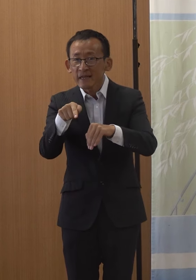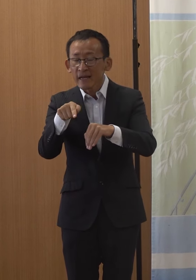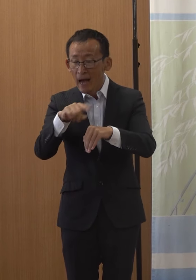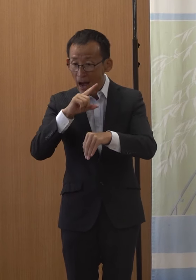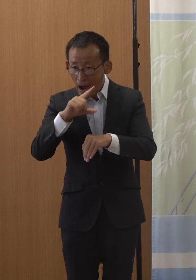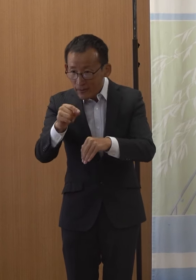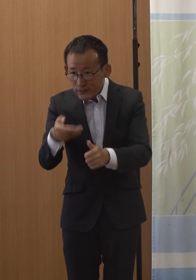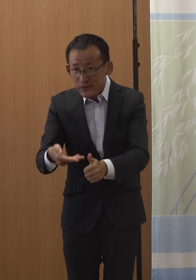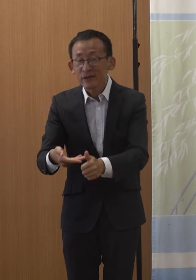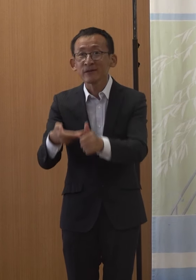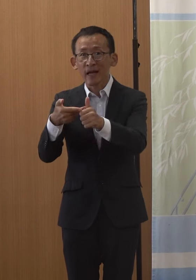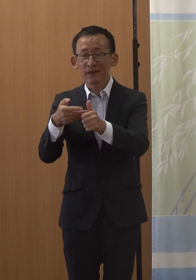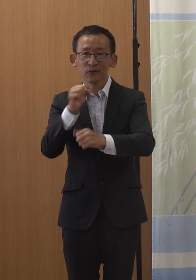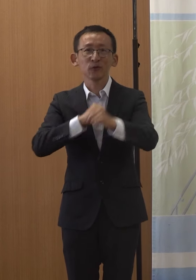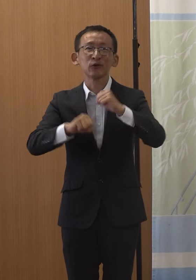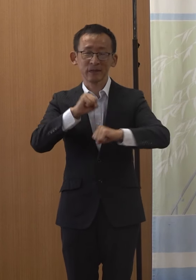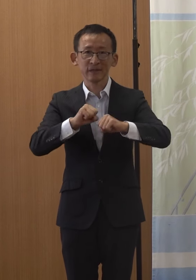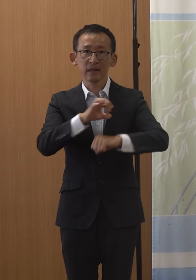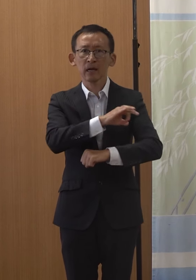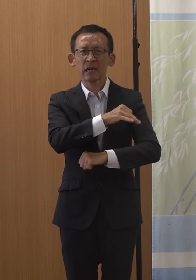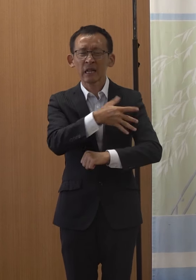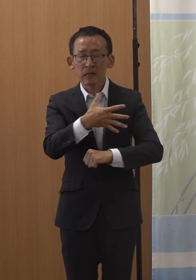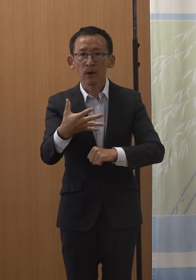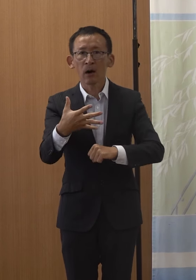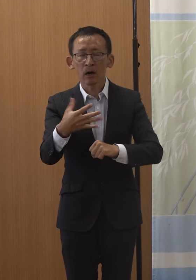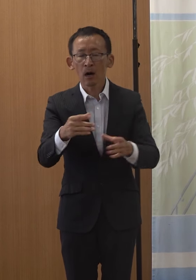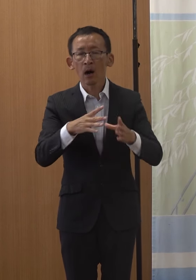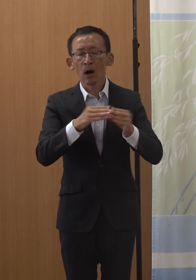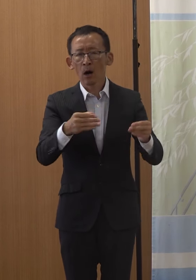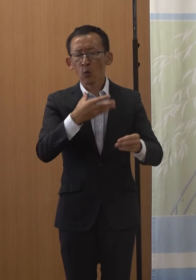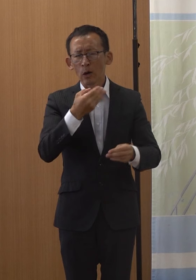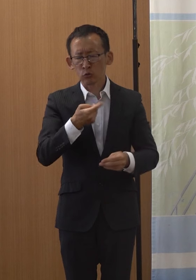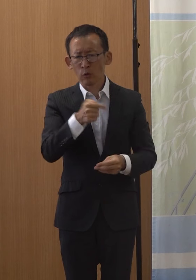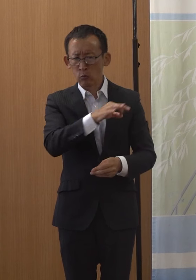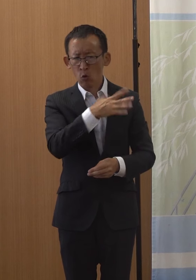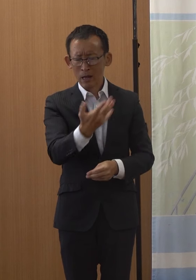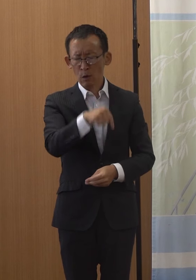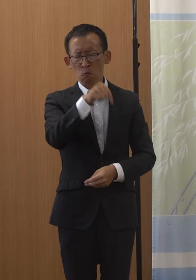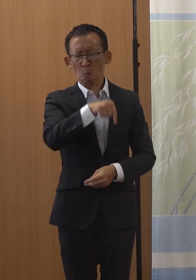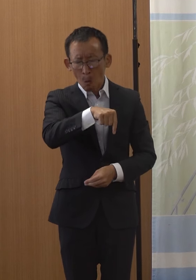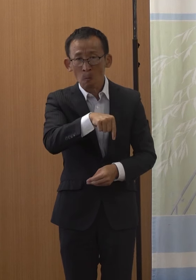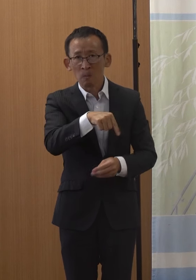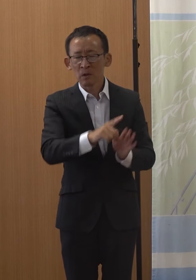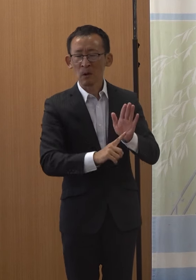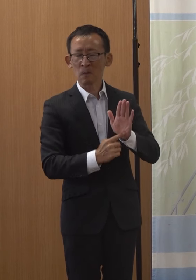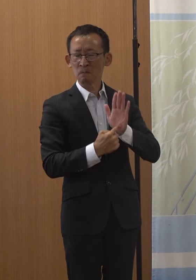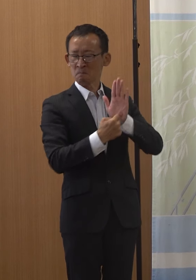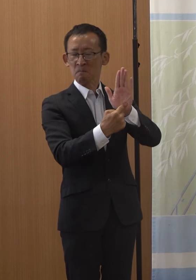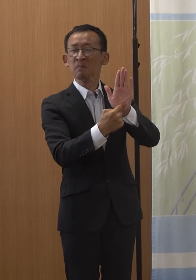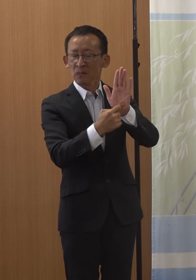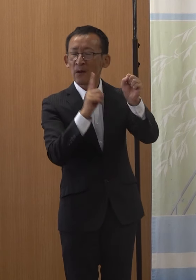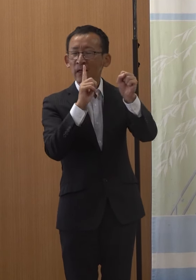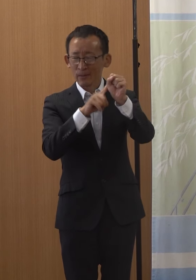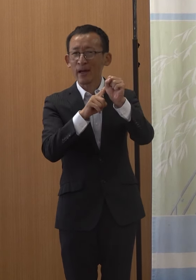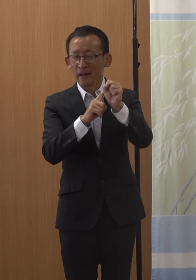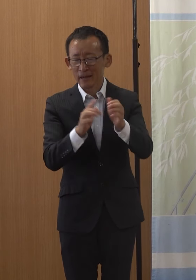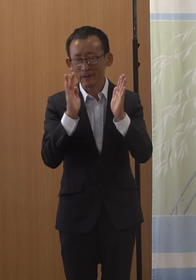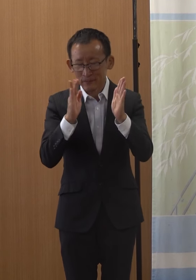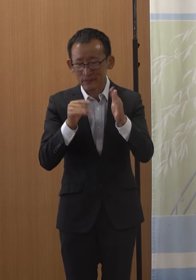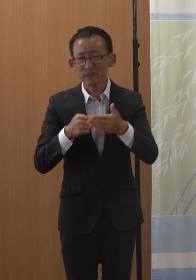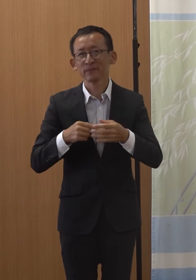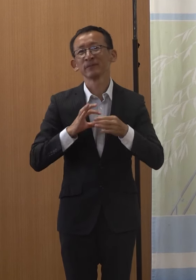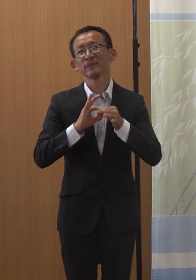して、金沢が和食の聖地と言われるように、食文化の継承と振興に努めてまいりたいと存じます